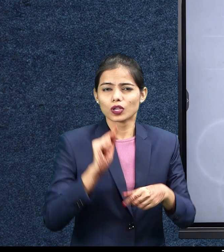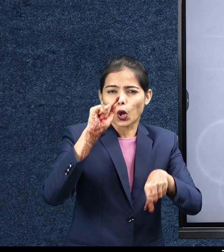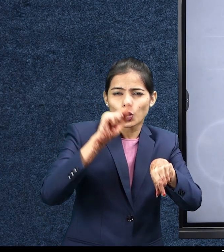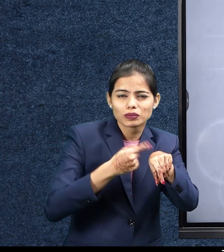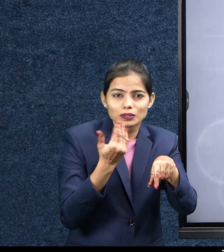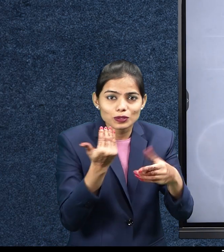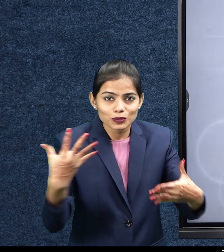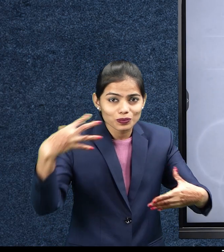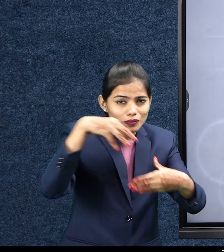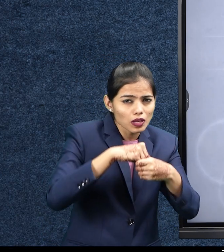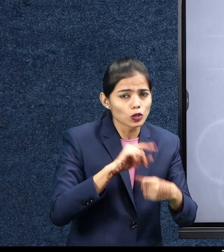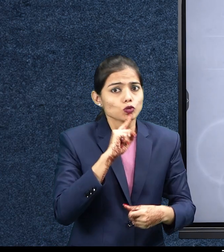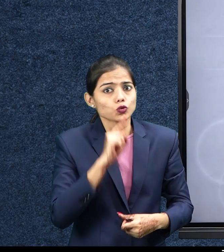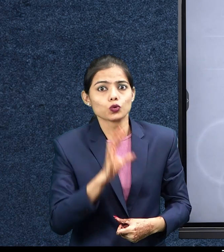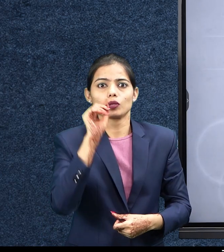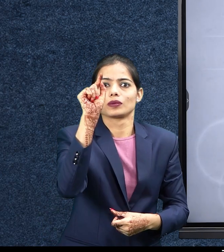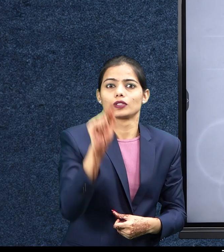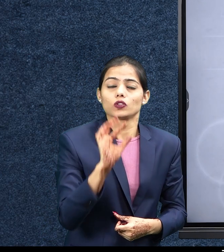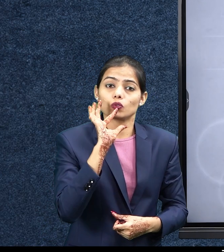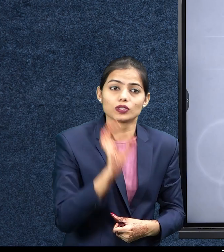खात्रीशीर घटनेची संभाव्यता 1 आहे.